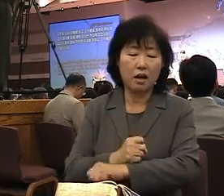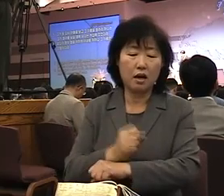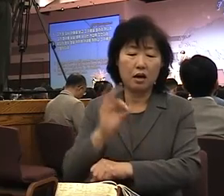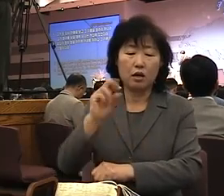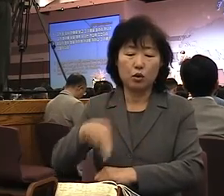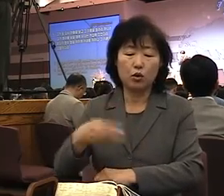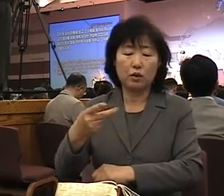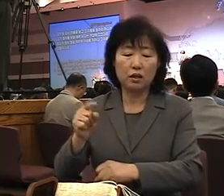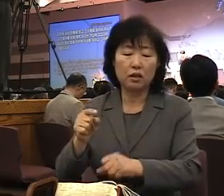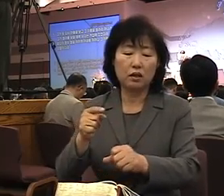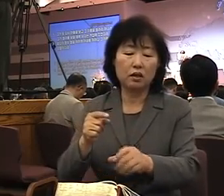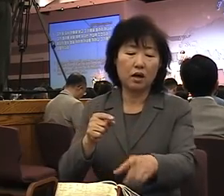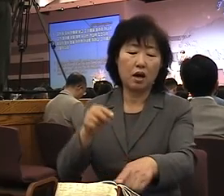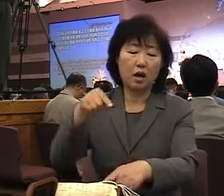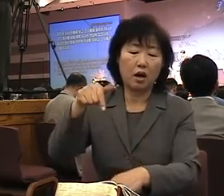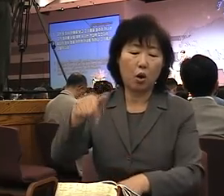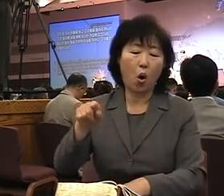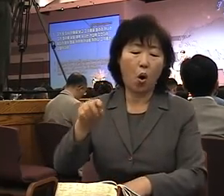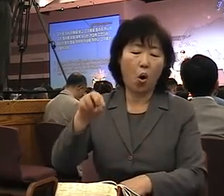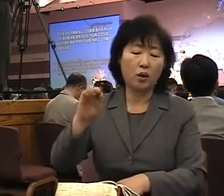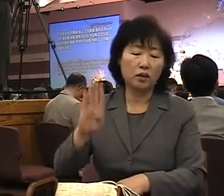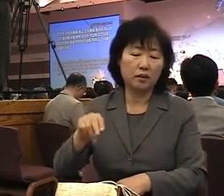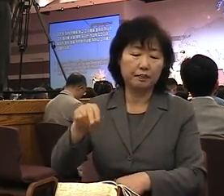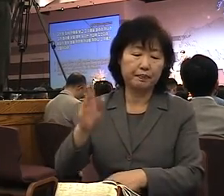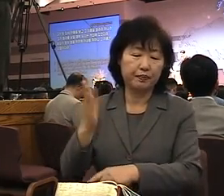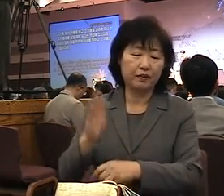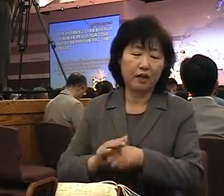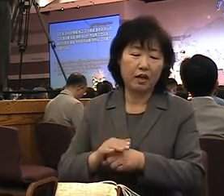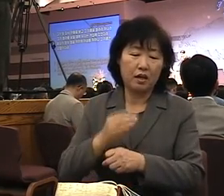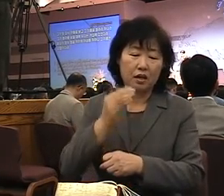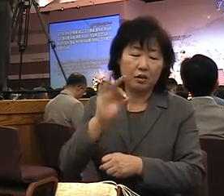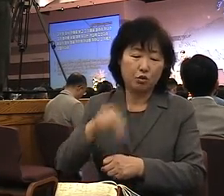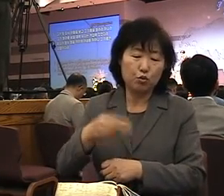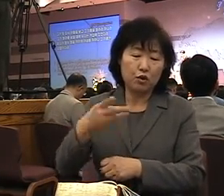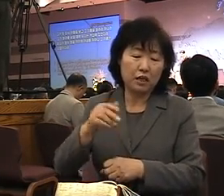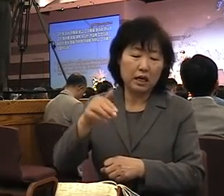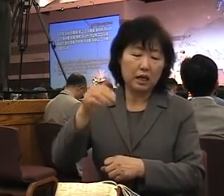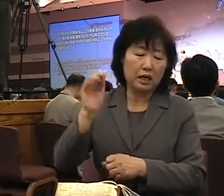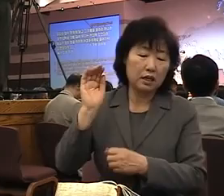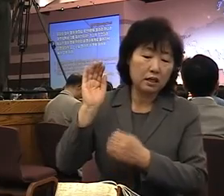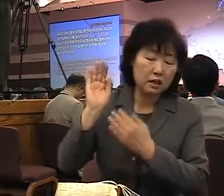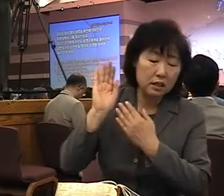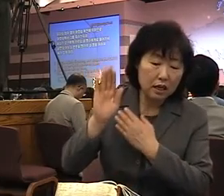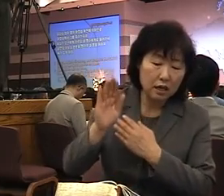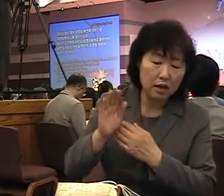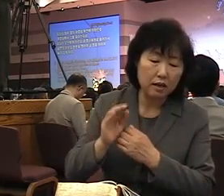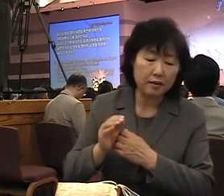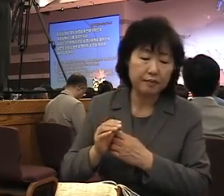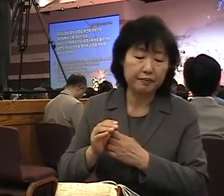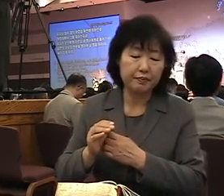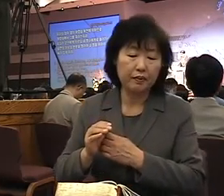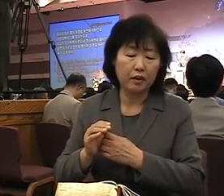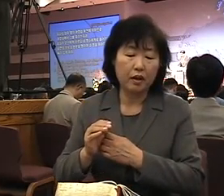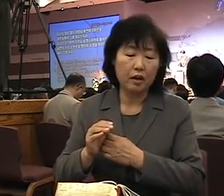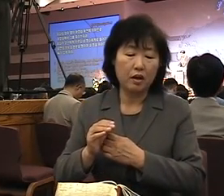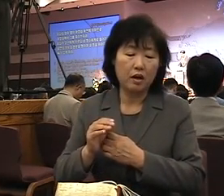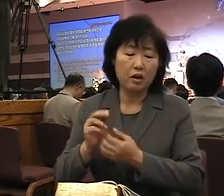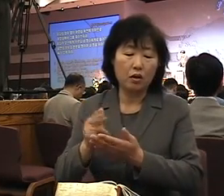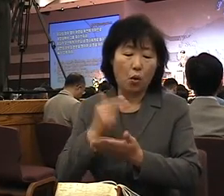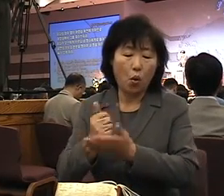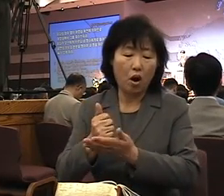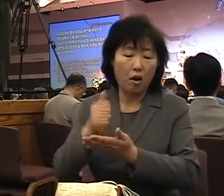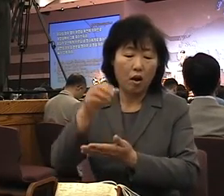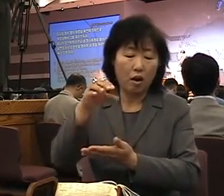있었더라. 유다가 장자 엘을 위하여 아내를 취하니 그 이름을 다말이라. 유다의 장자 엘이 여호와 목전에